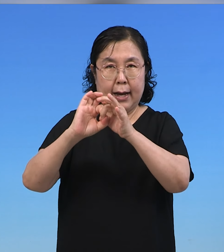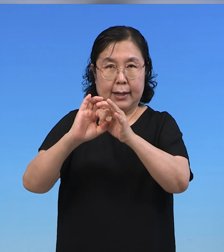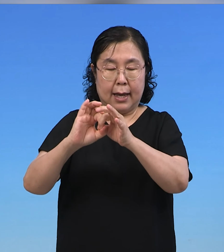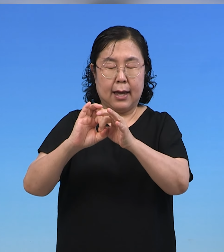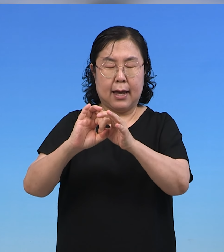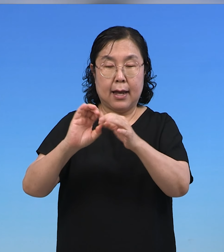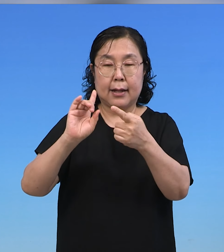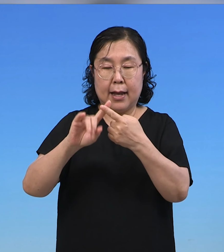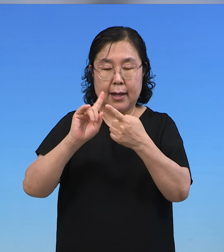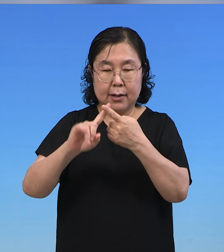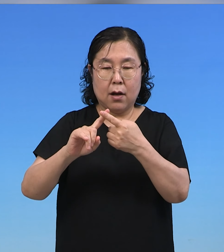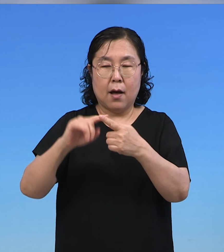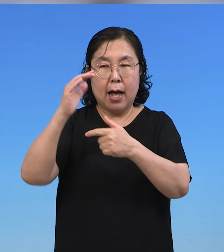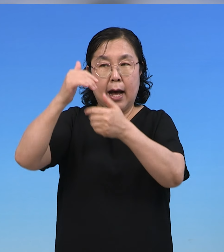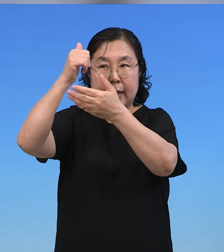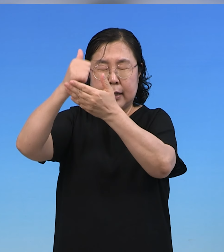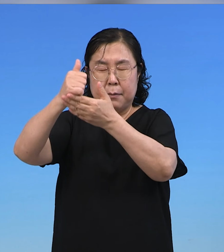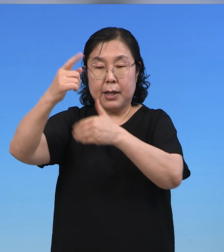관계의